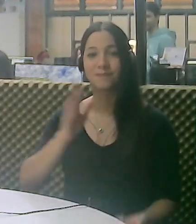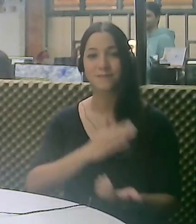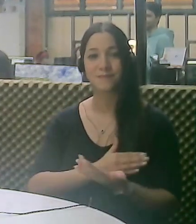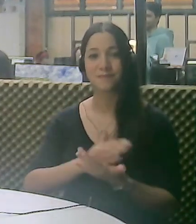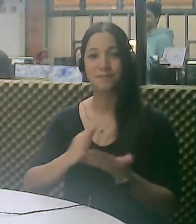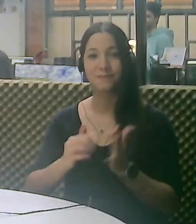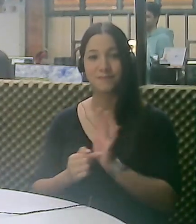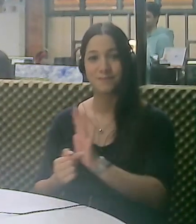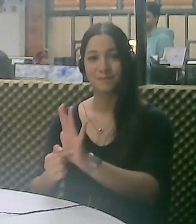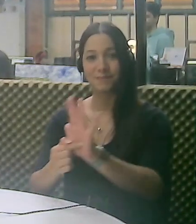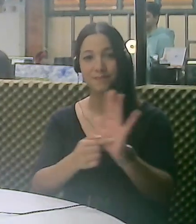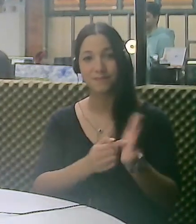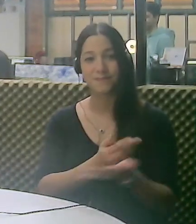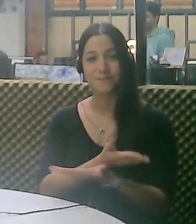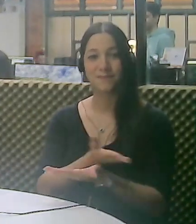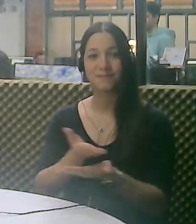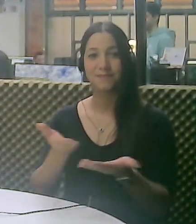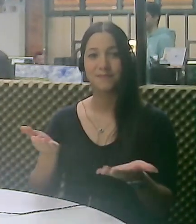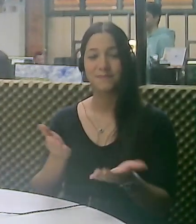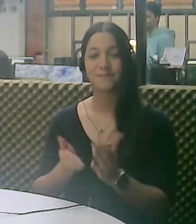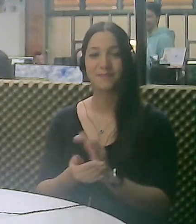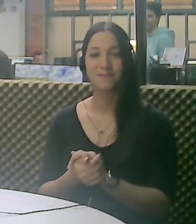Uberlândia no ar pra você!